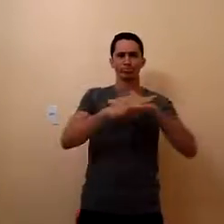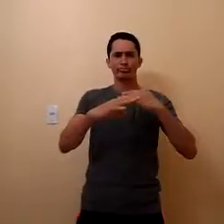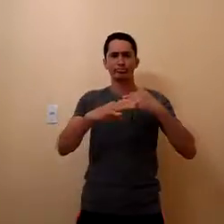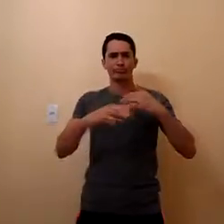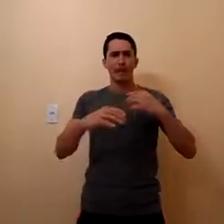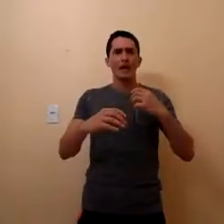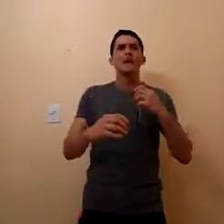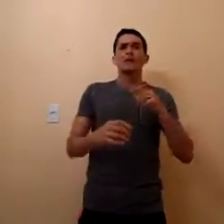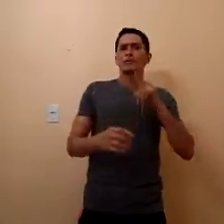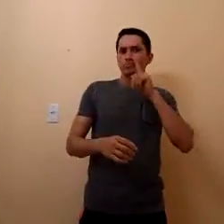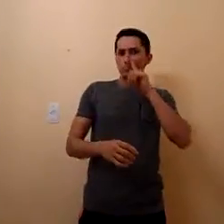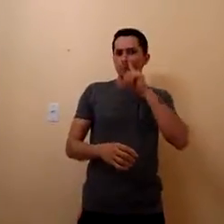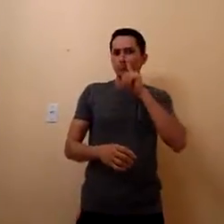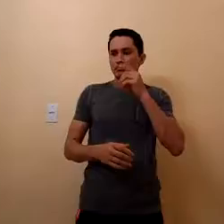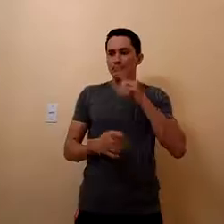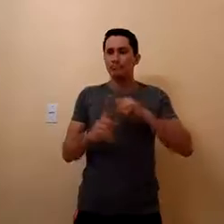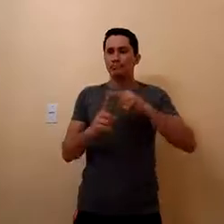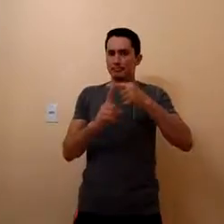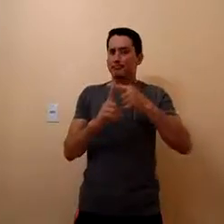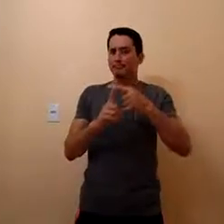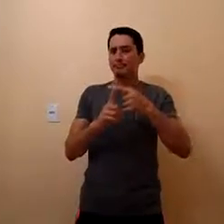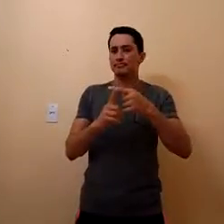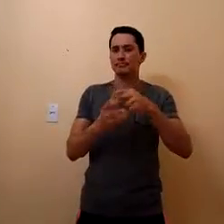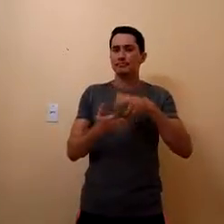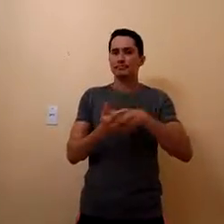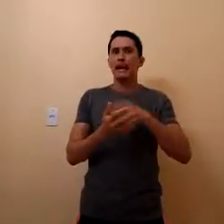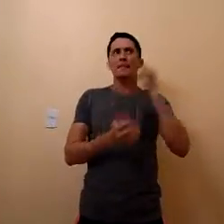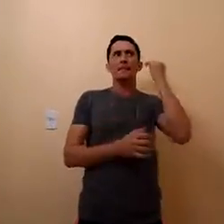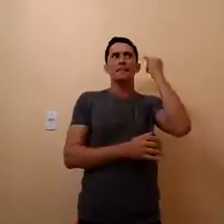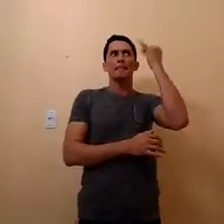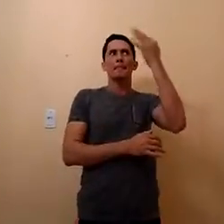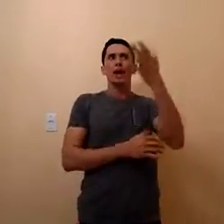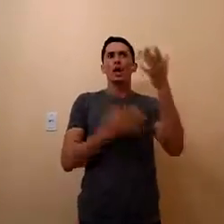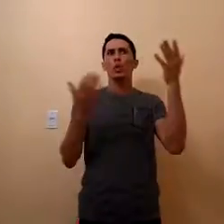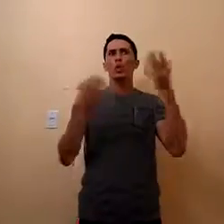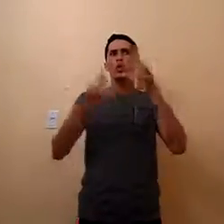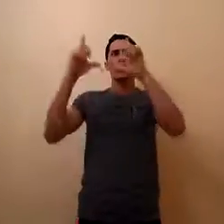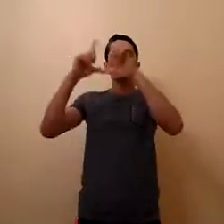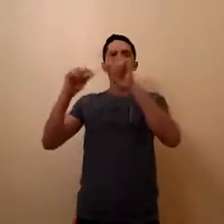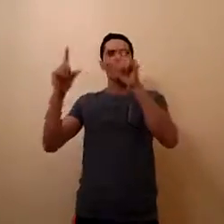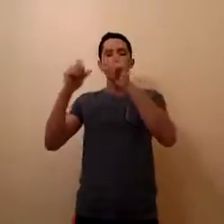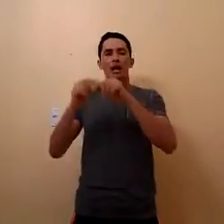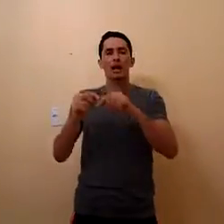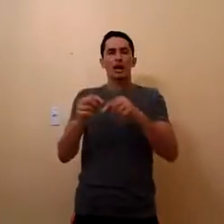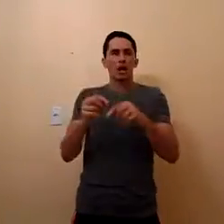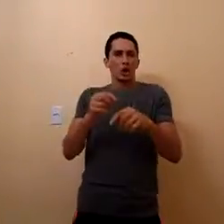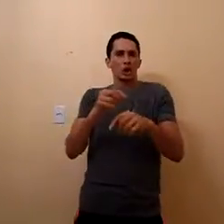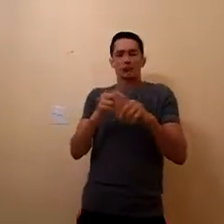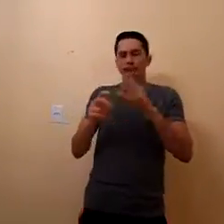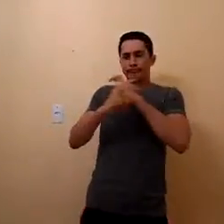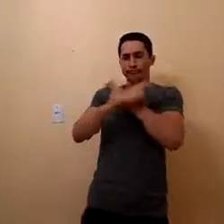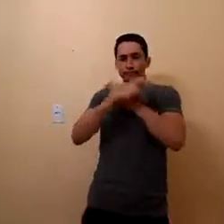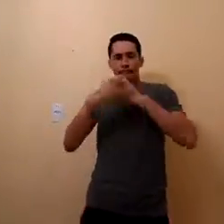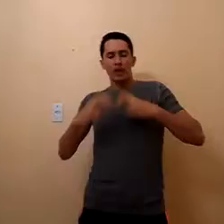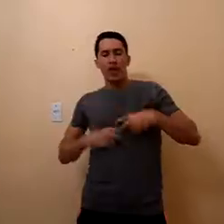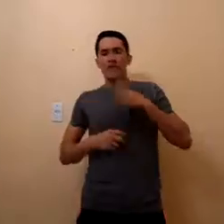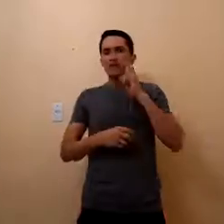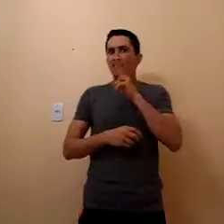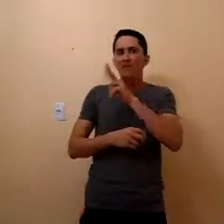rigorosas. Madrugada de hoje em Brasília. Na mira dos agentes, motoristas embriagados. Mesmo com